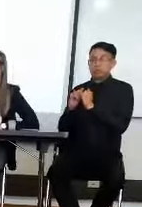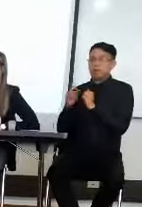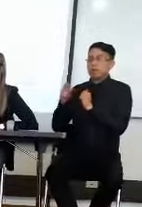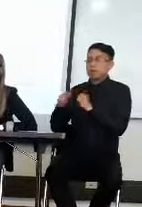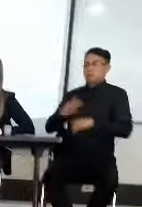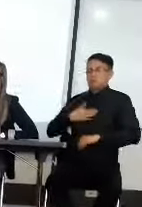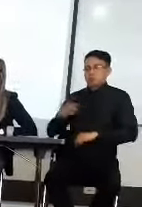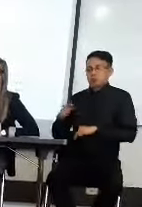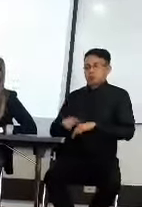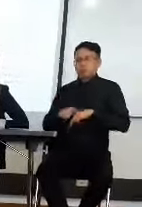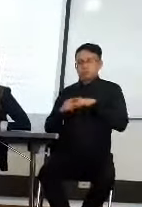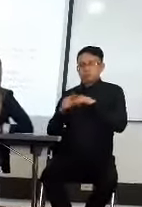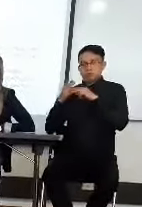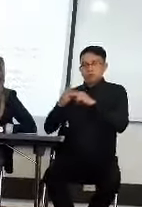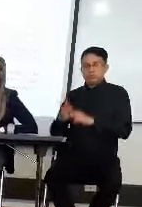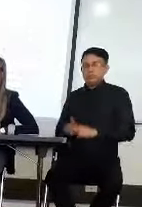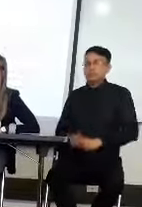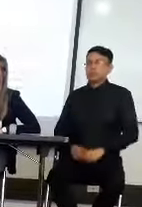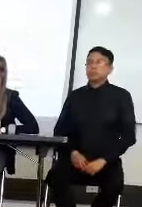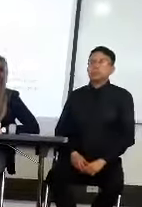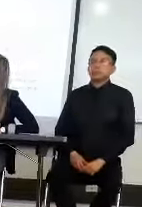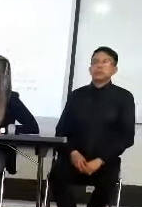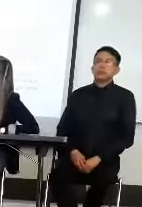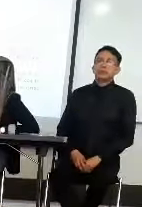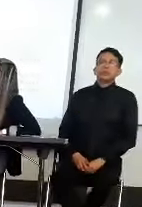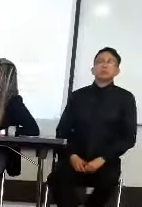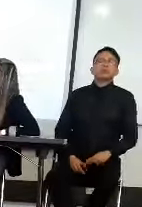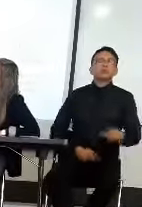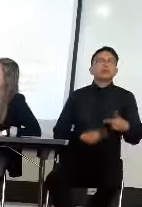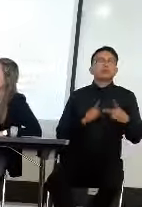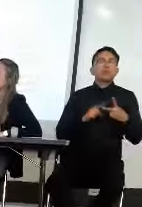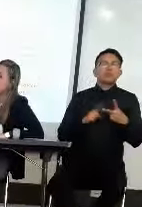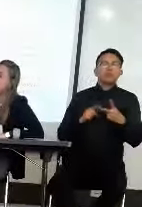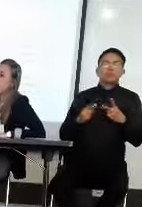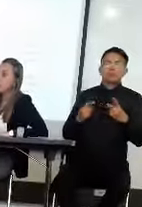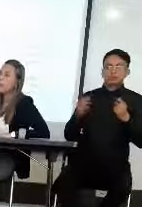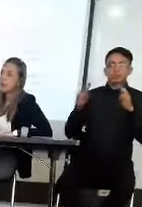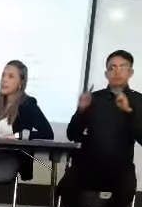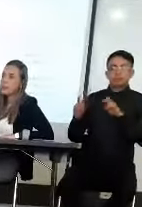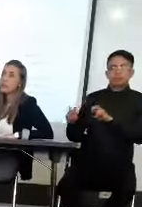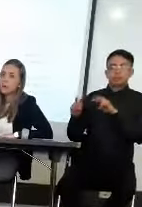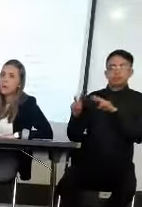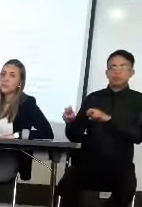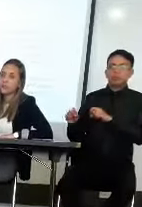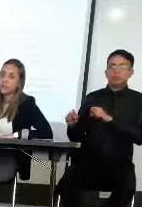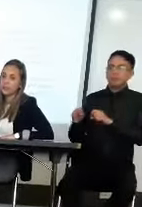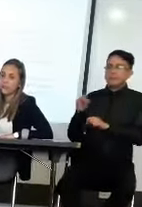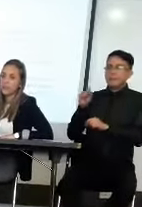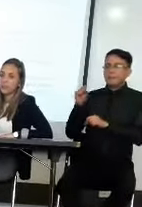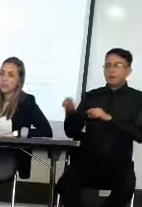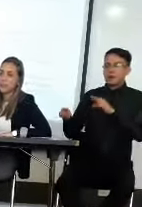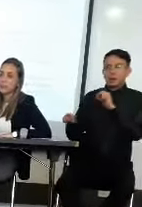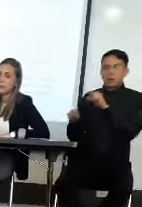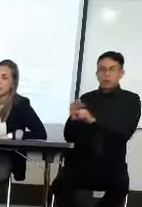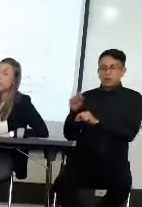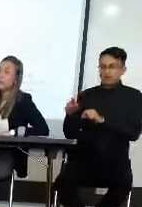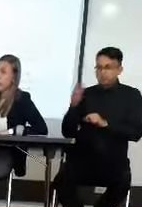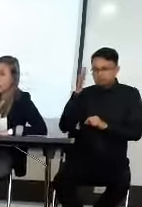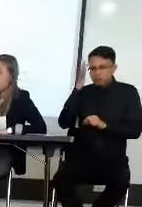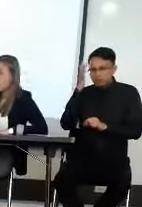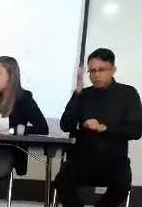ser la exploración de la necesidad o del servicio. Entonces acá nos vamos a tomar la tarea de preguntar qué motiva a las personas a solicitar el